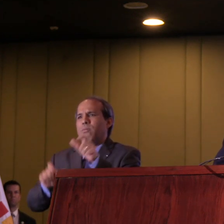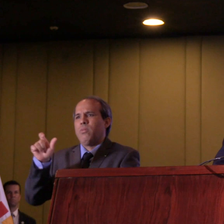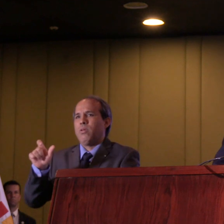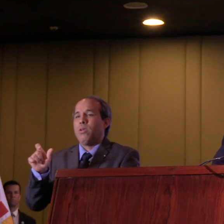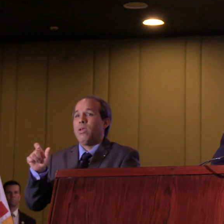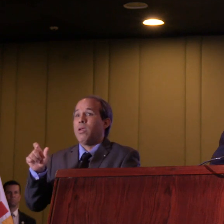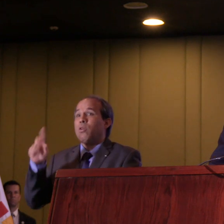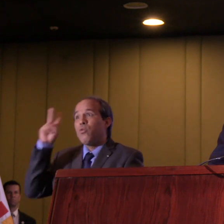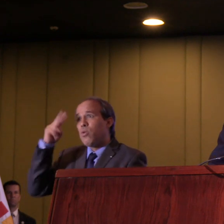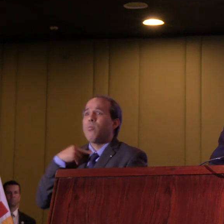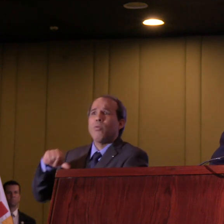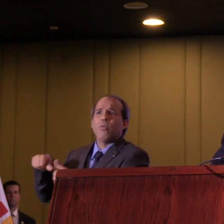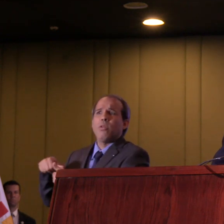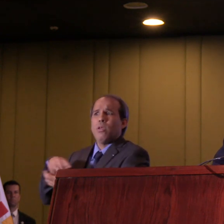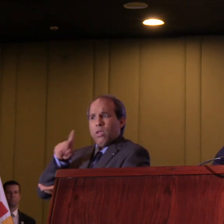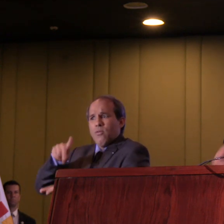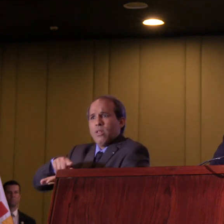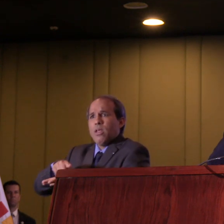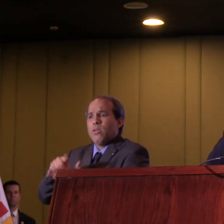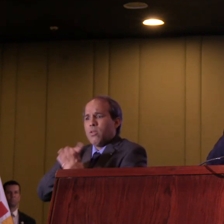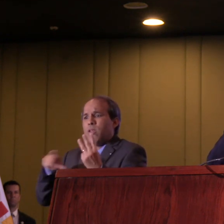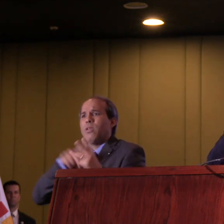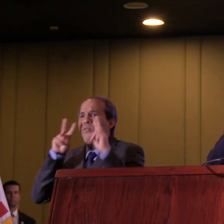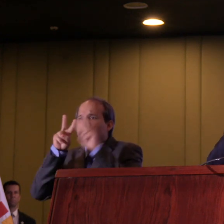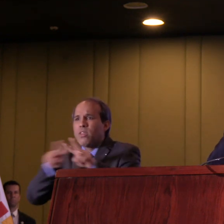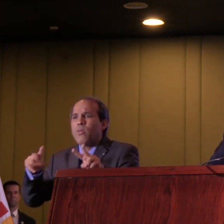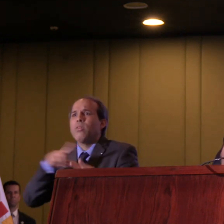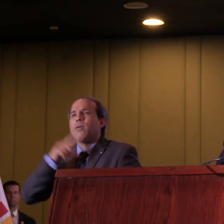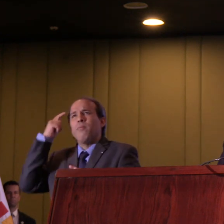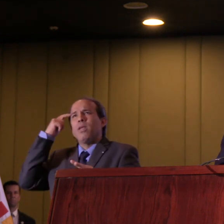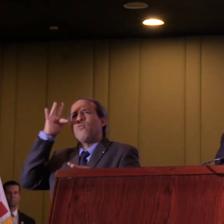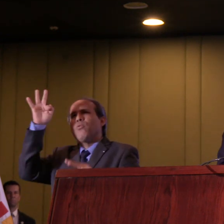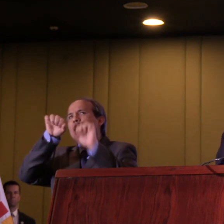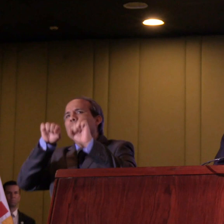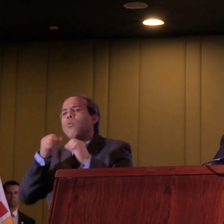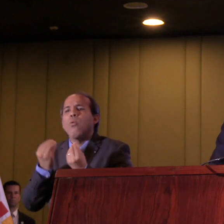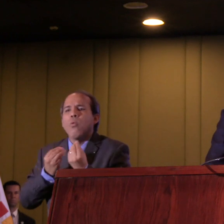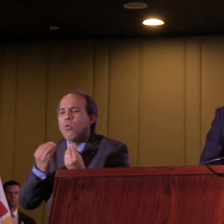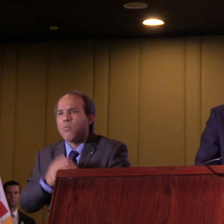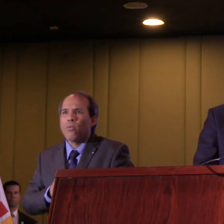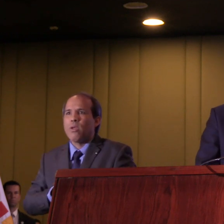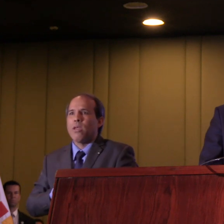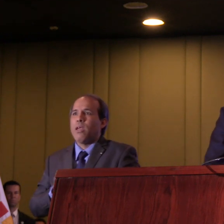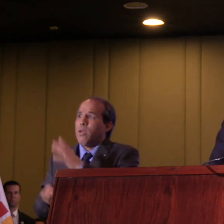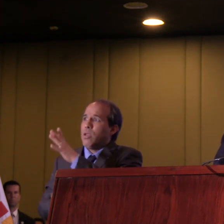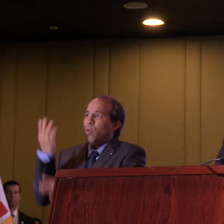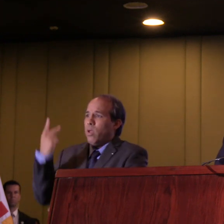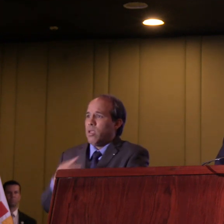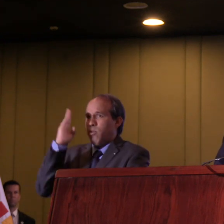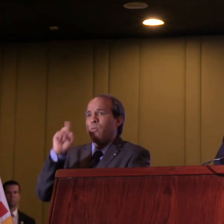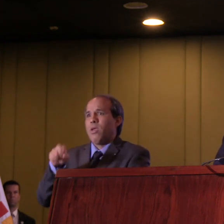realidade. Homens de visão, homens de futuro, que nos geraram, no caso aqui, Itaipu